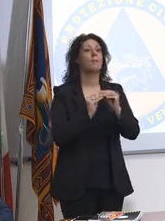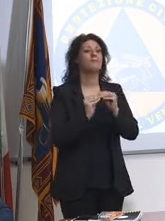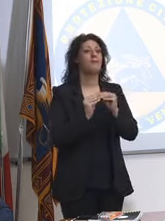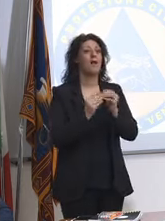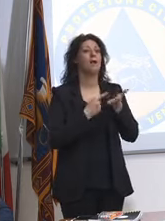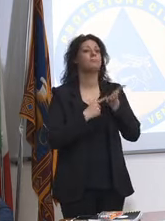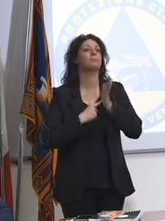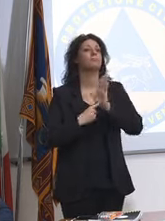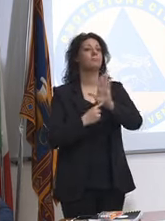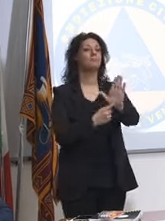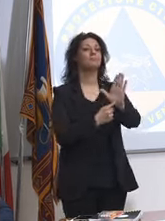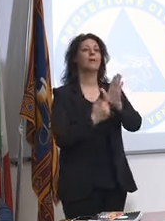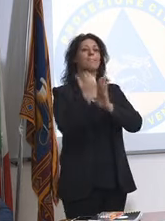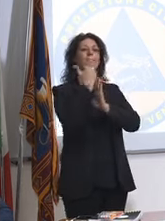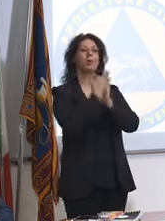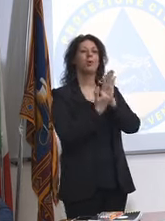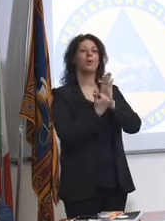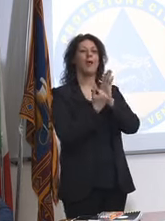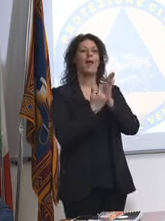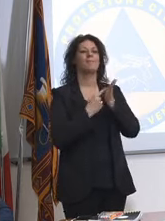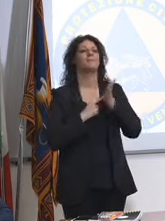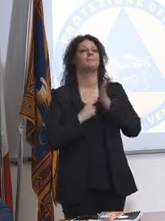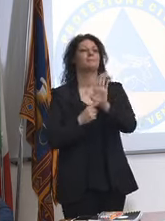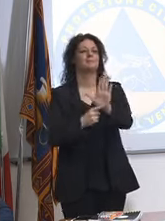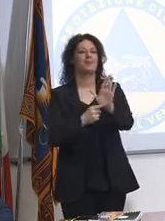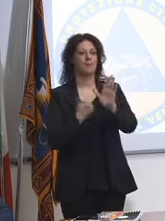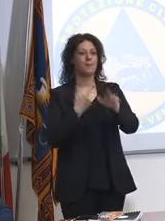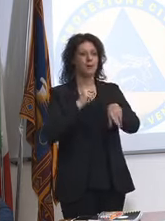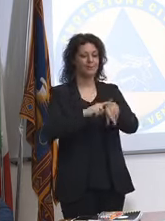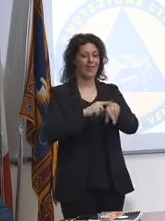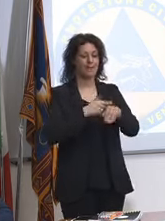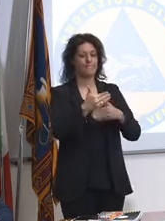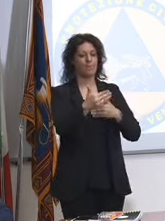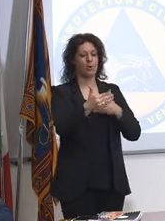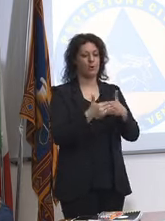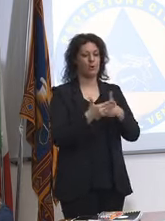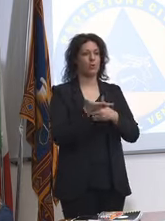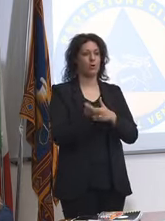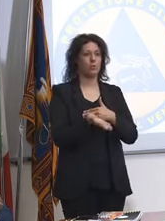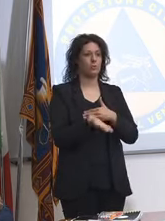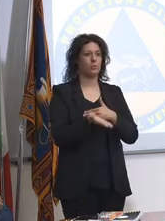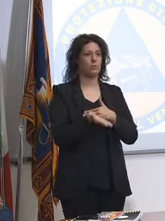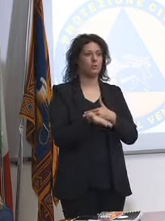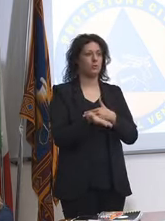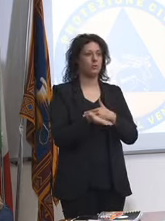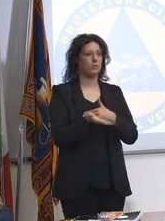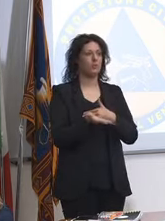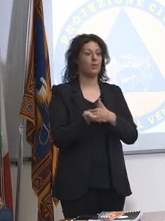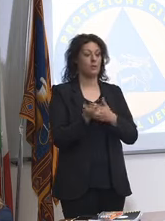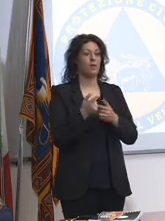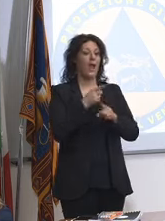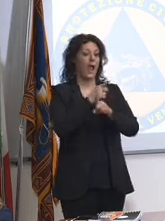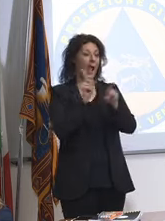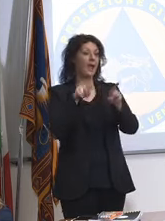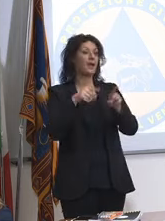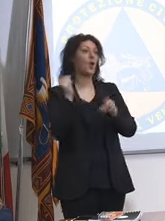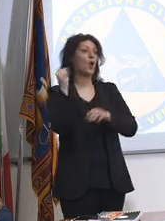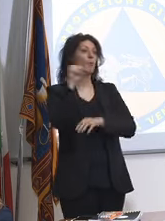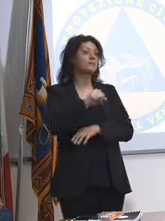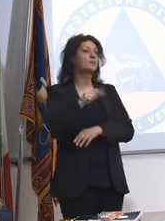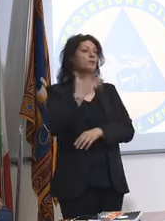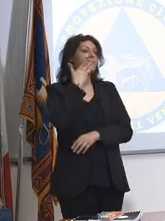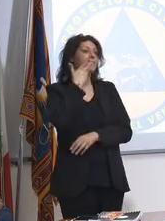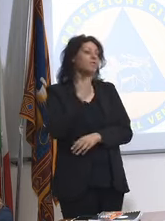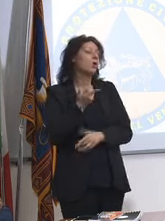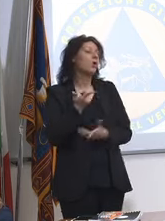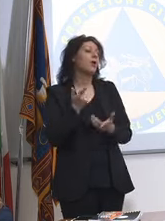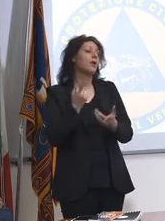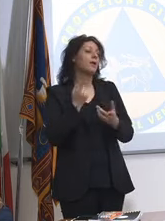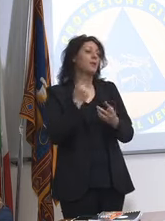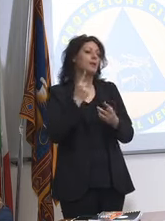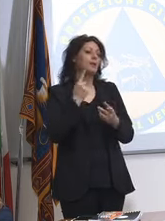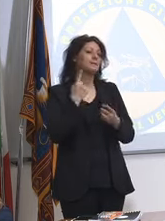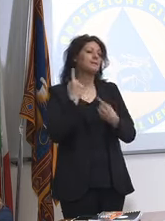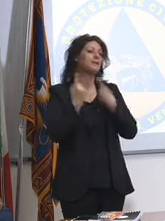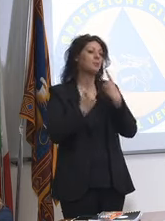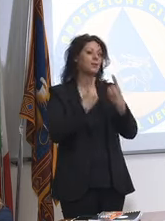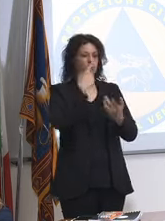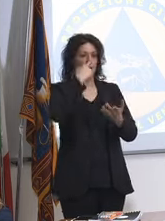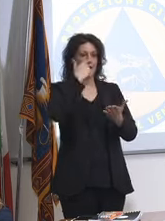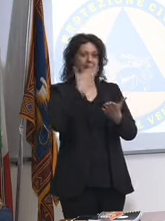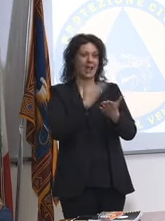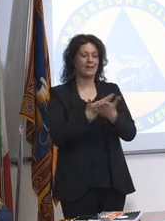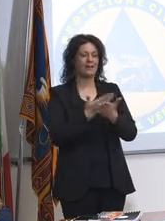periodo estremamente ristretto se si dovesse votare. No, quindi chiedono di essere messi nelle condizioni 60 giorni